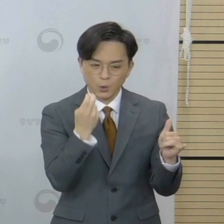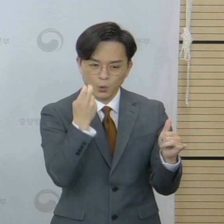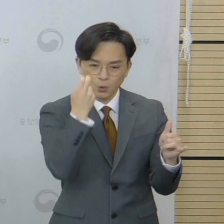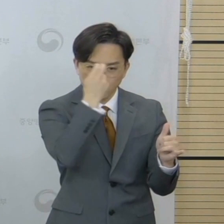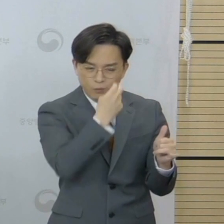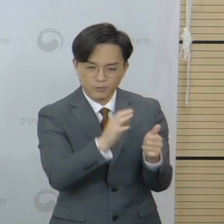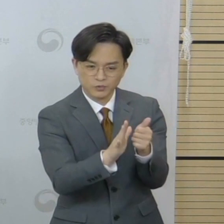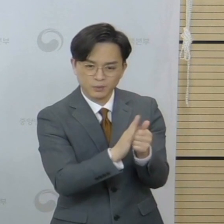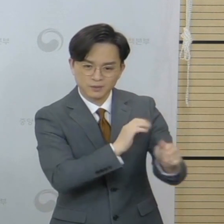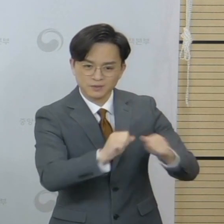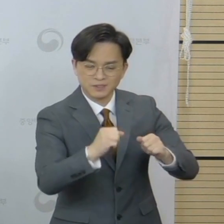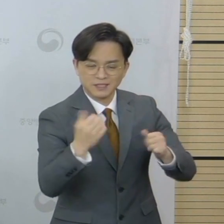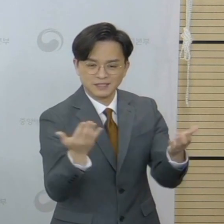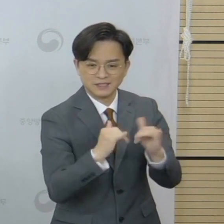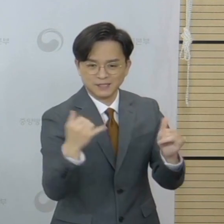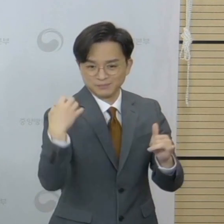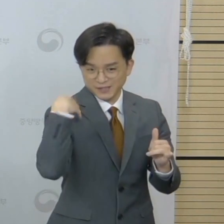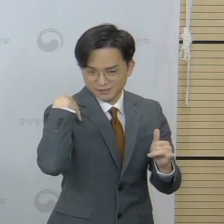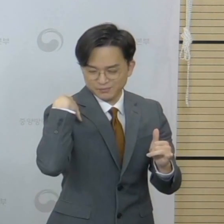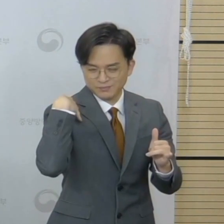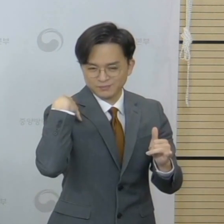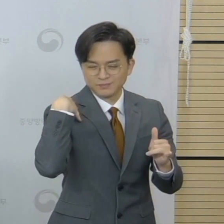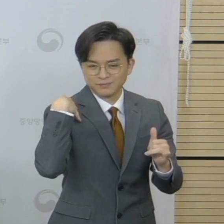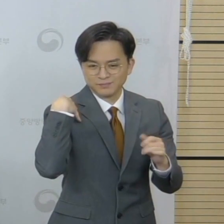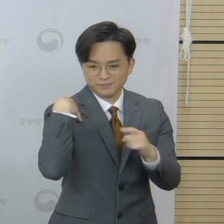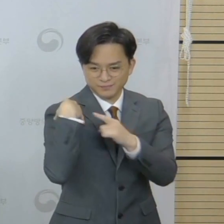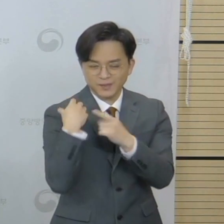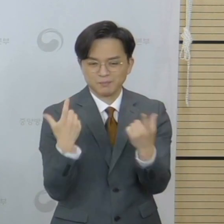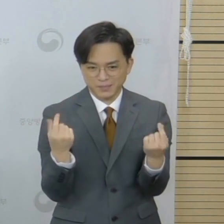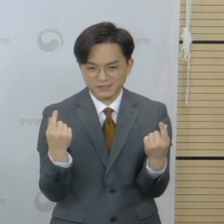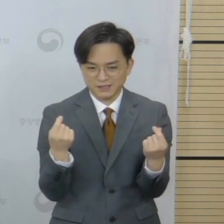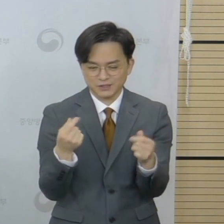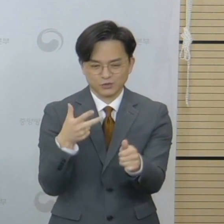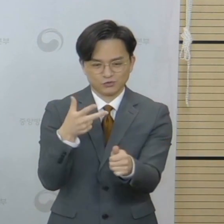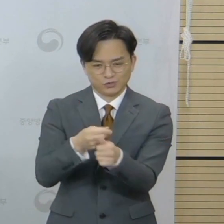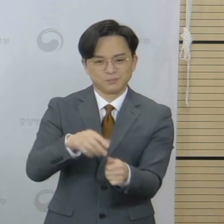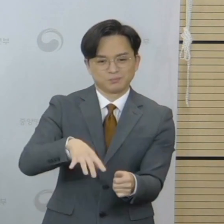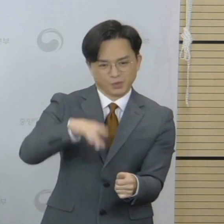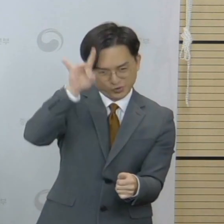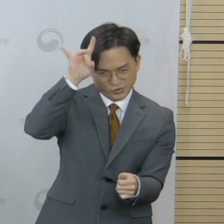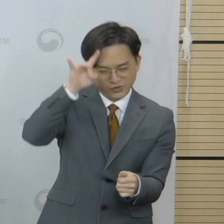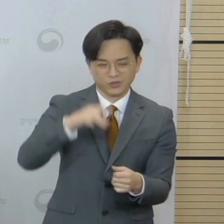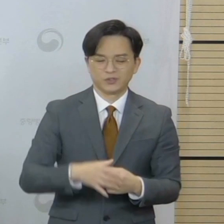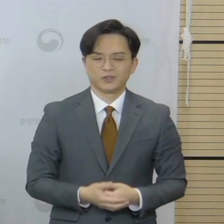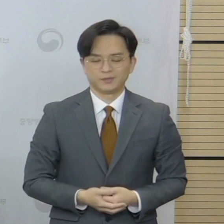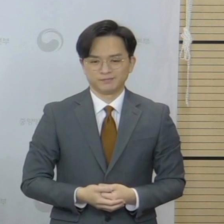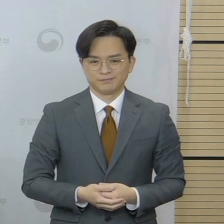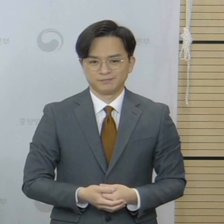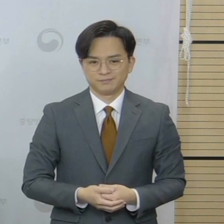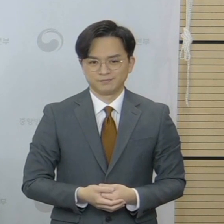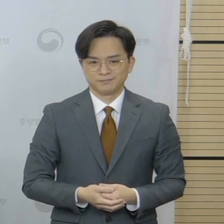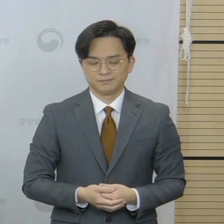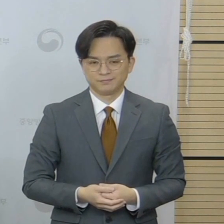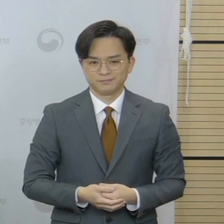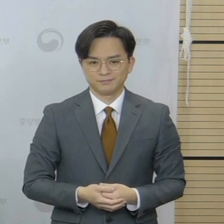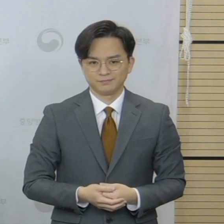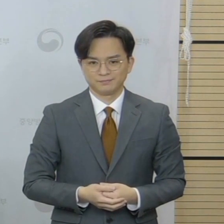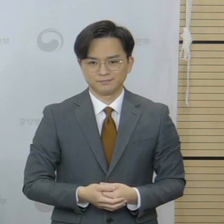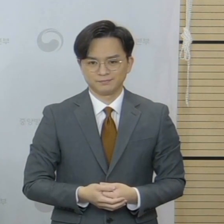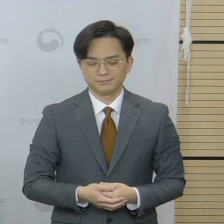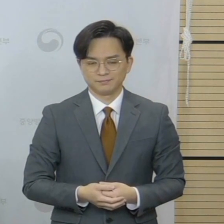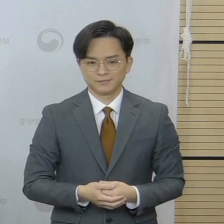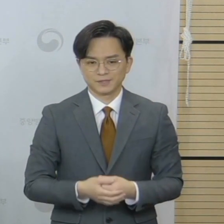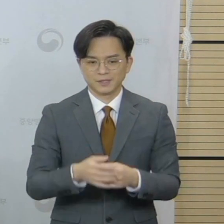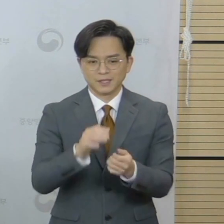제공하는 종사자들은 고위험군 을 보호하기 위해 우선 접종 대상으로 분류하였습니다 이러한 점을 고려해서